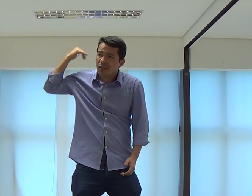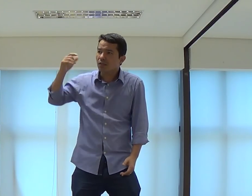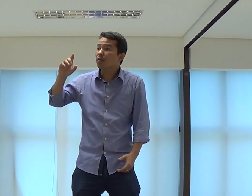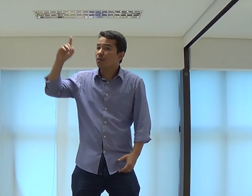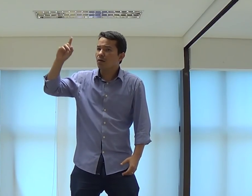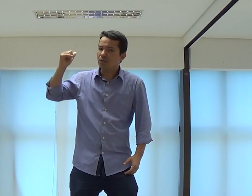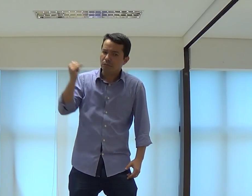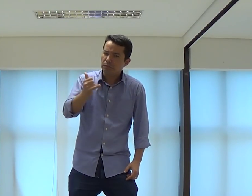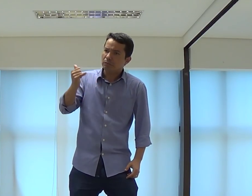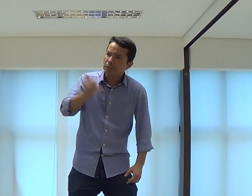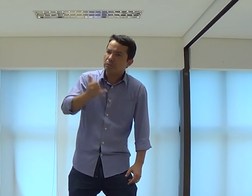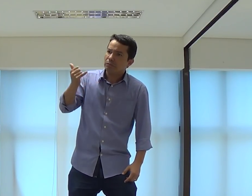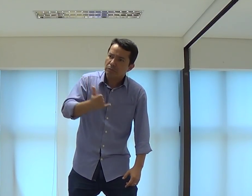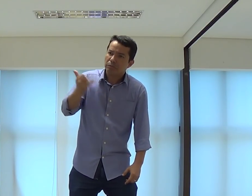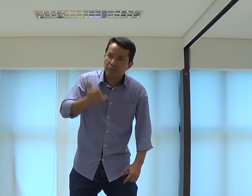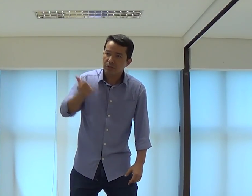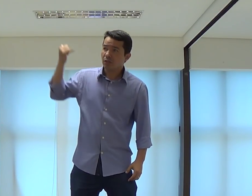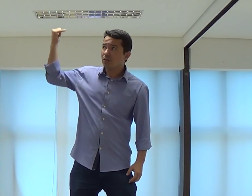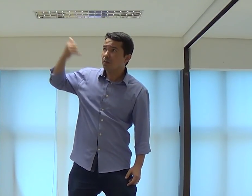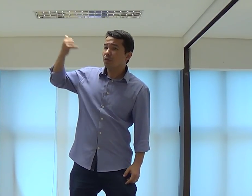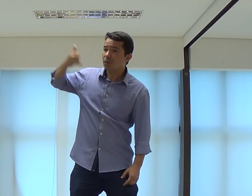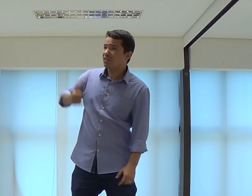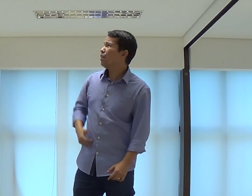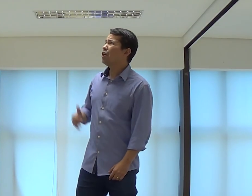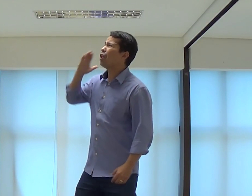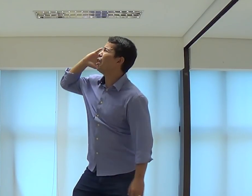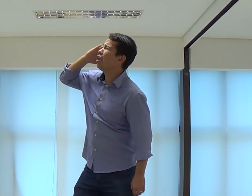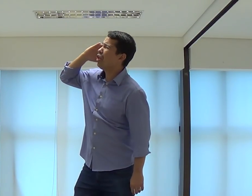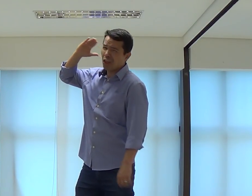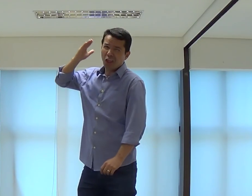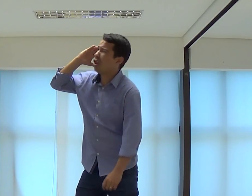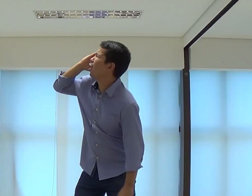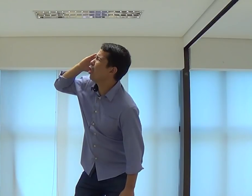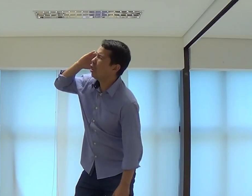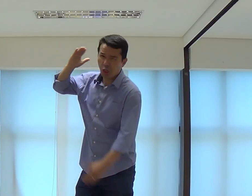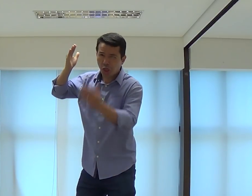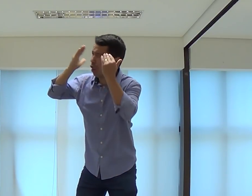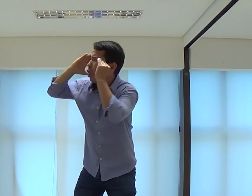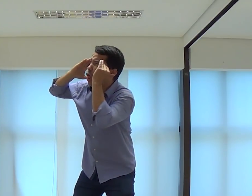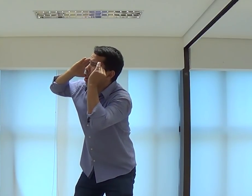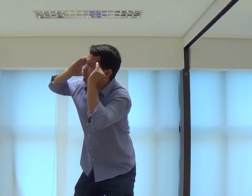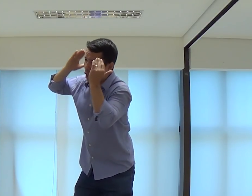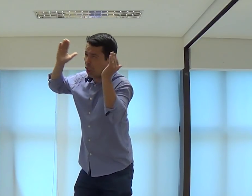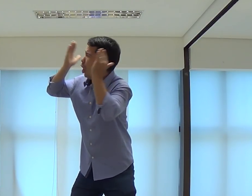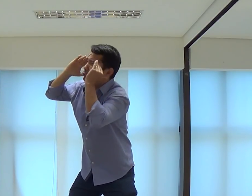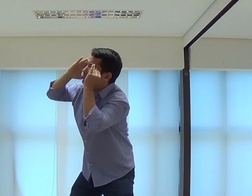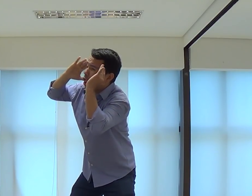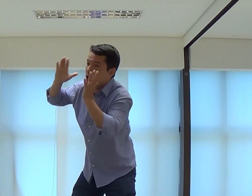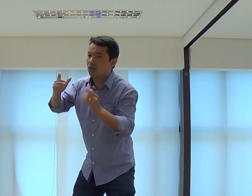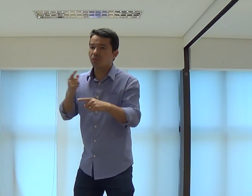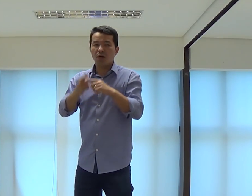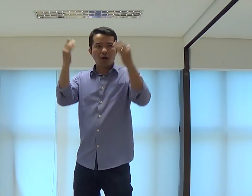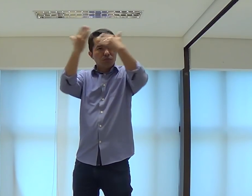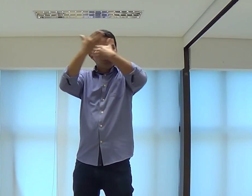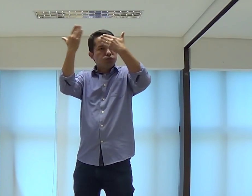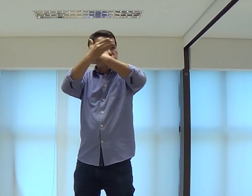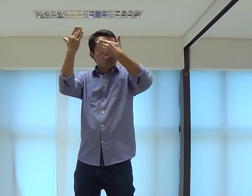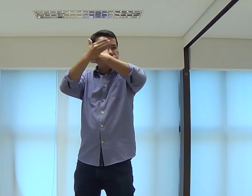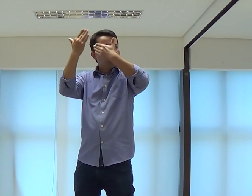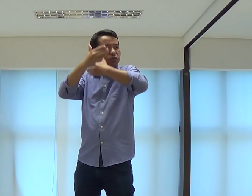Então, no Velho Testamento, Deus já falava isso para a gente. E a gente, né? Ai, não estou entendendo, não estou entendendo. Porque as pessoas